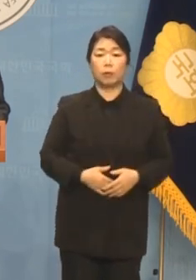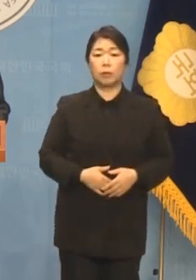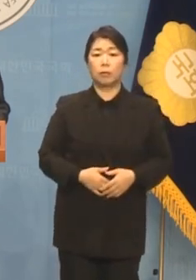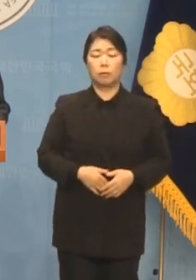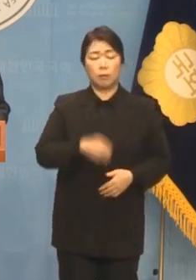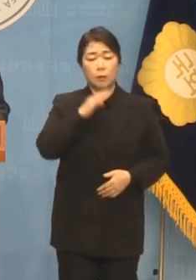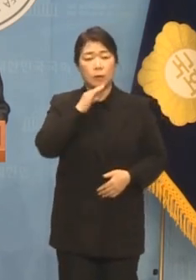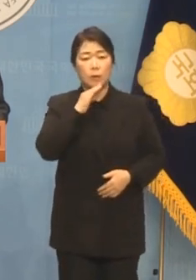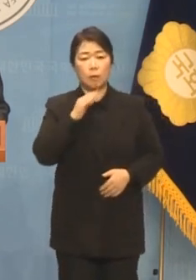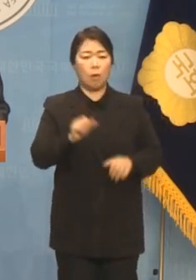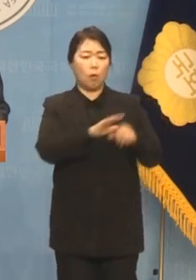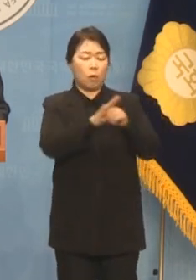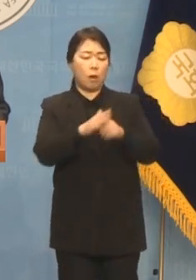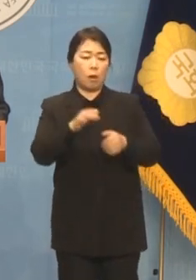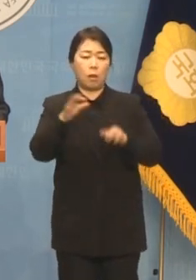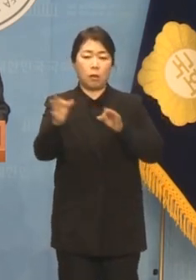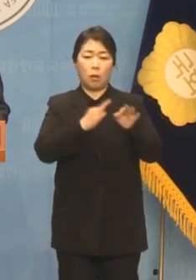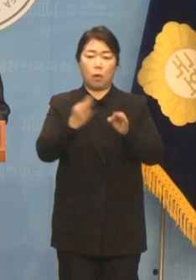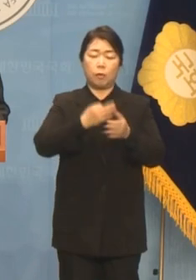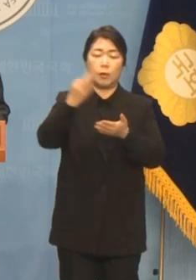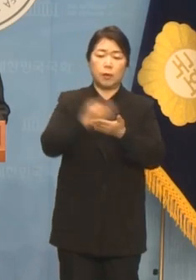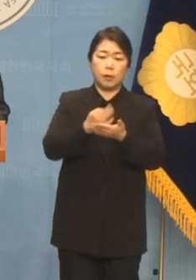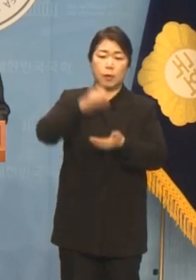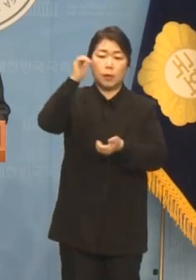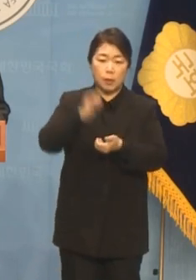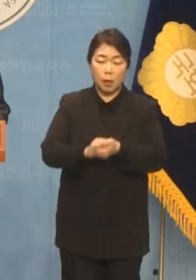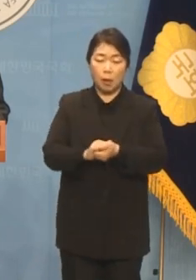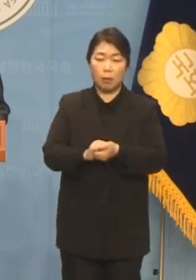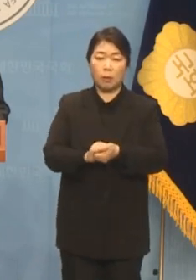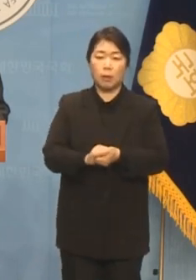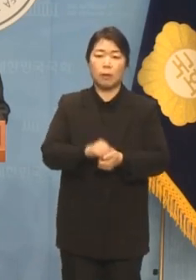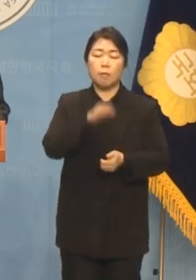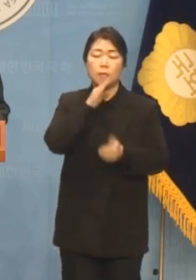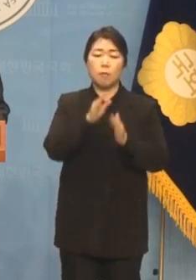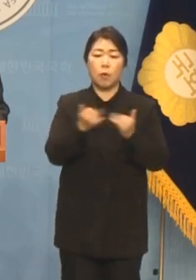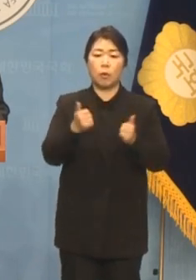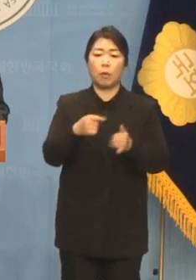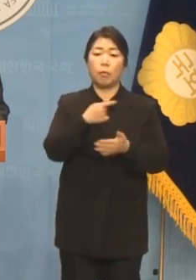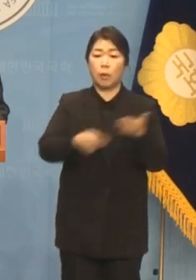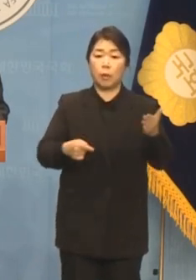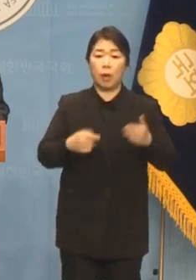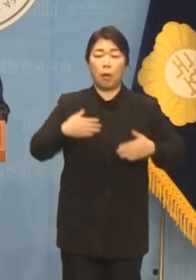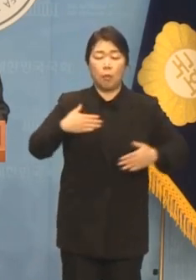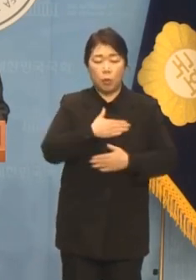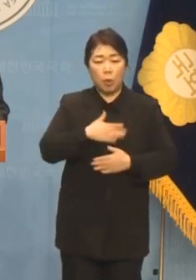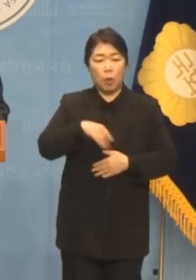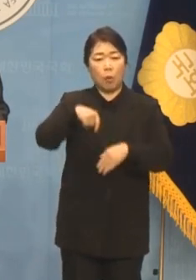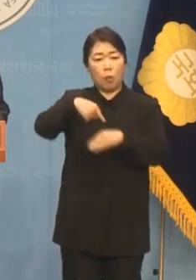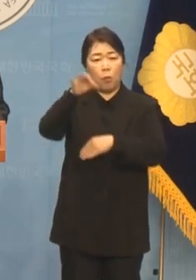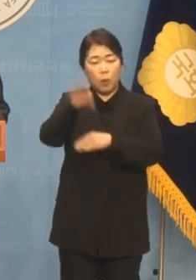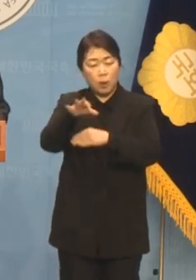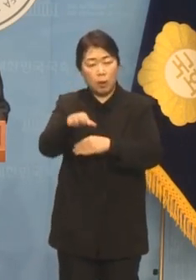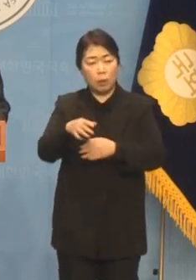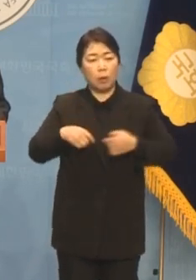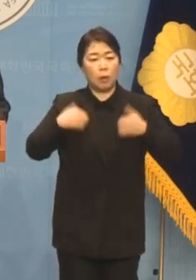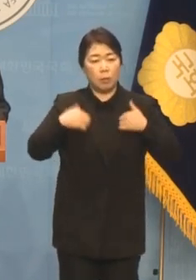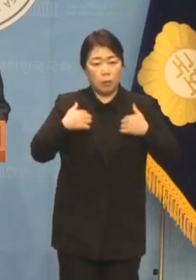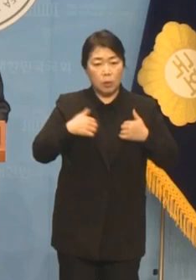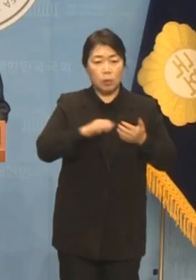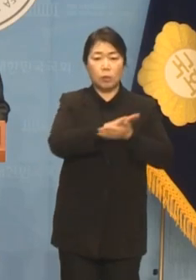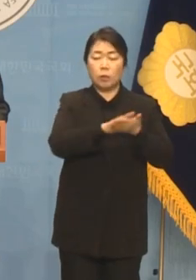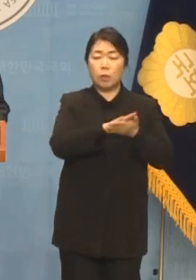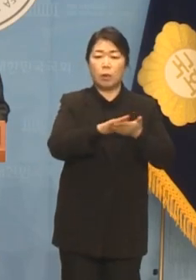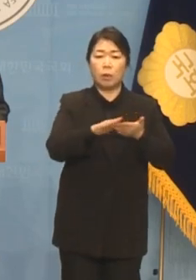정작 코로나 영업 제한 직격탄을 만든 외식업 목욕탕 레저 스포츠